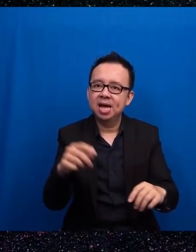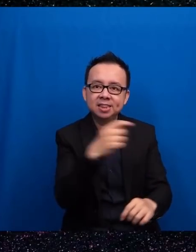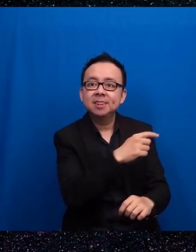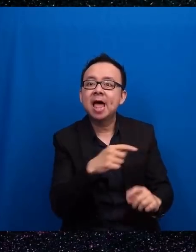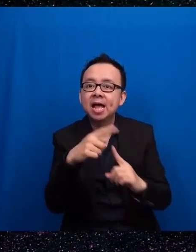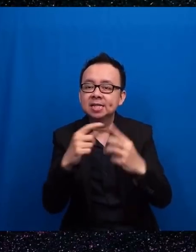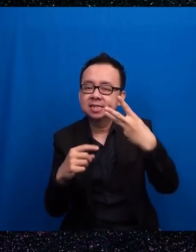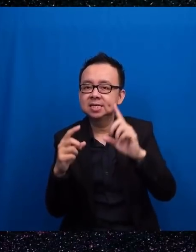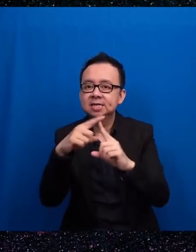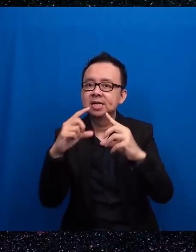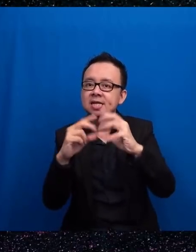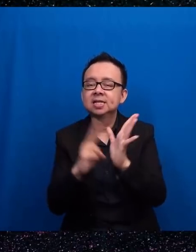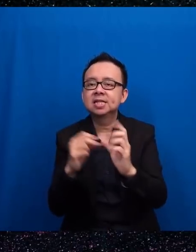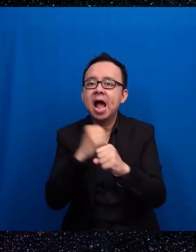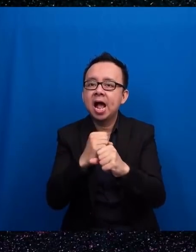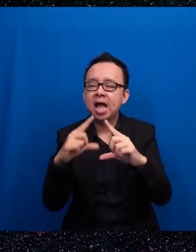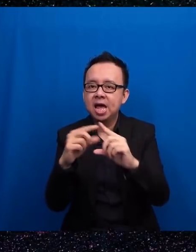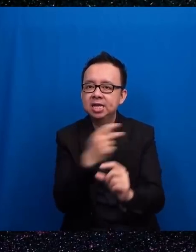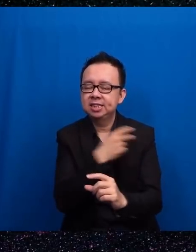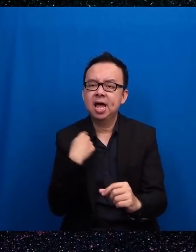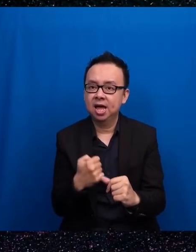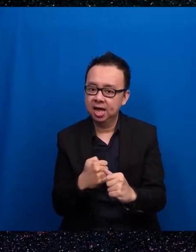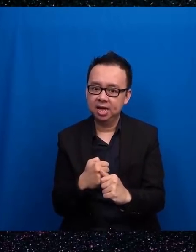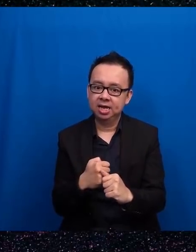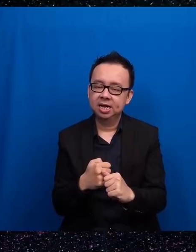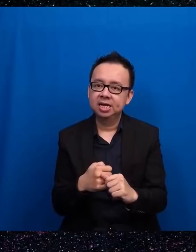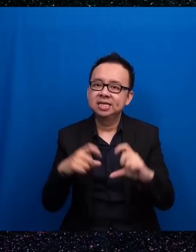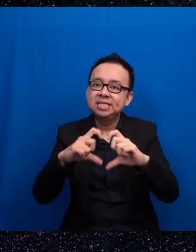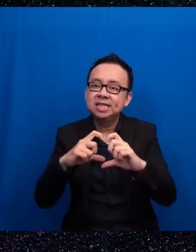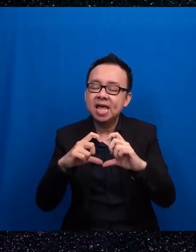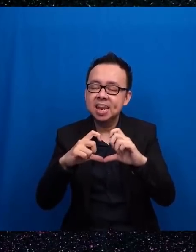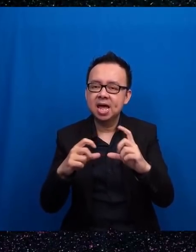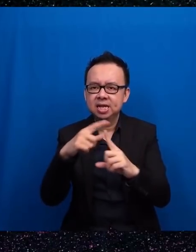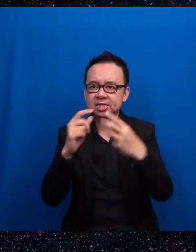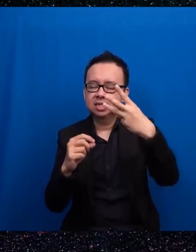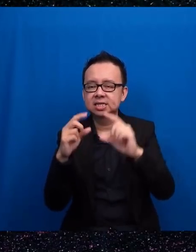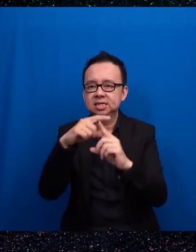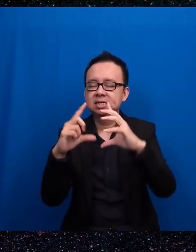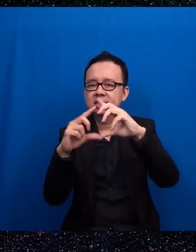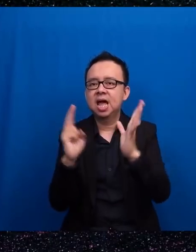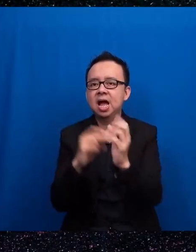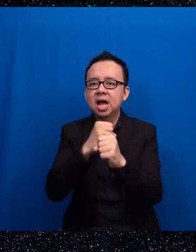daripada perintah utama love thy neighbors itu artinya cintailah tetangga?